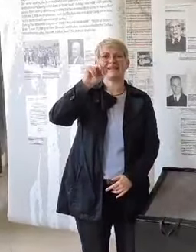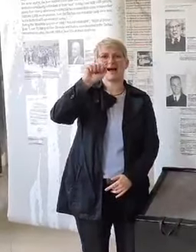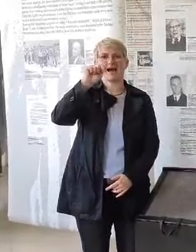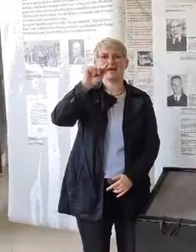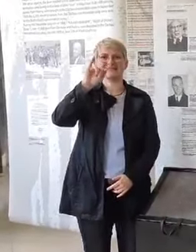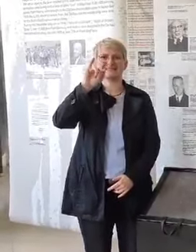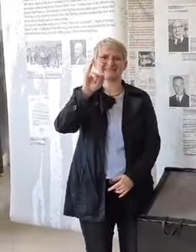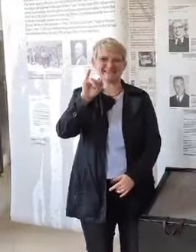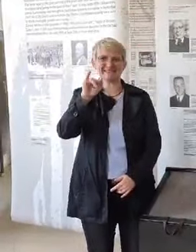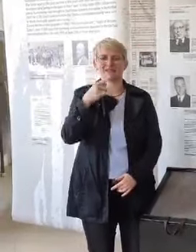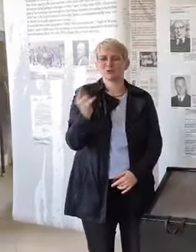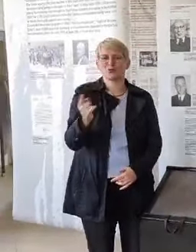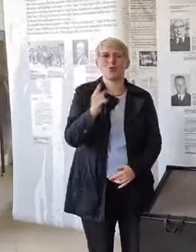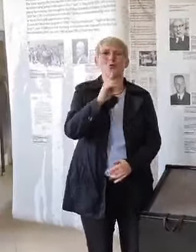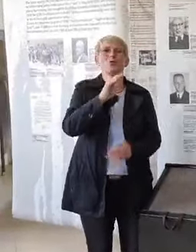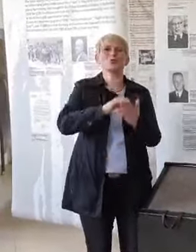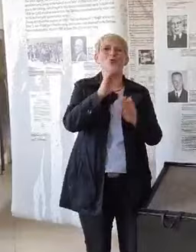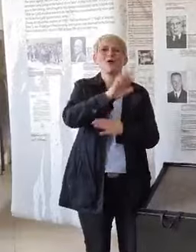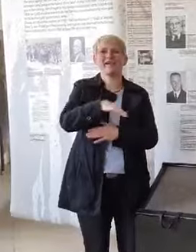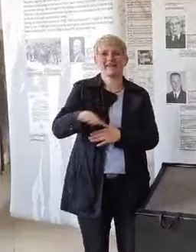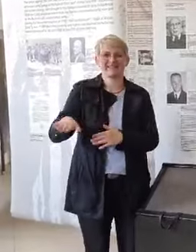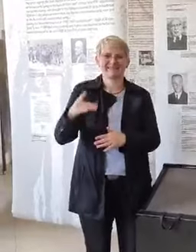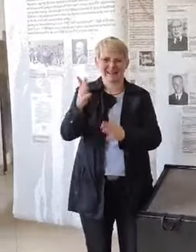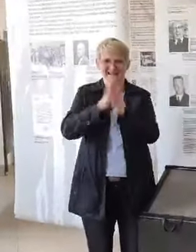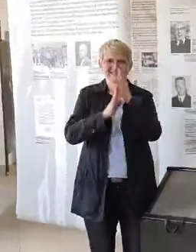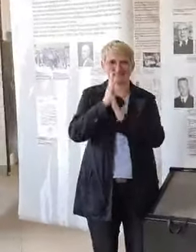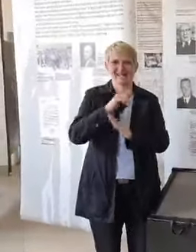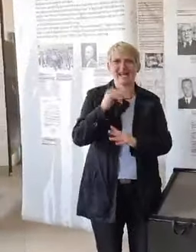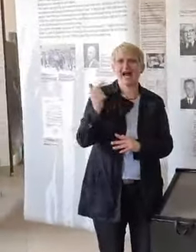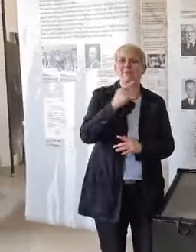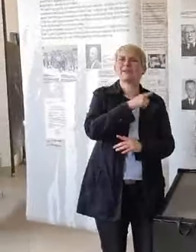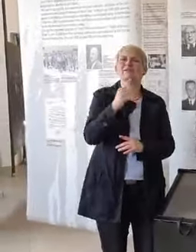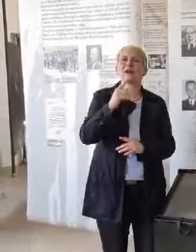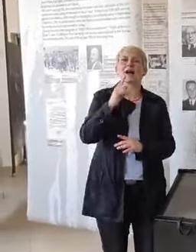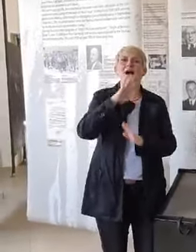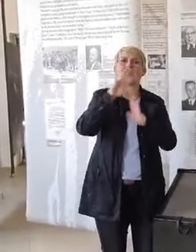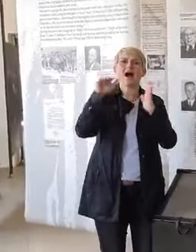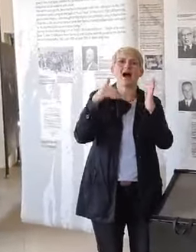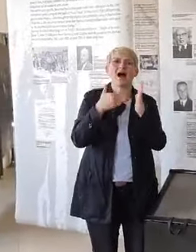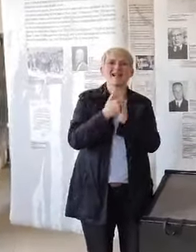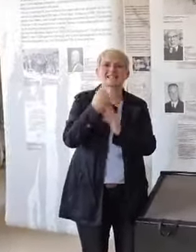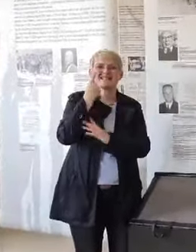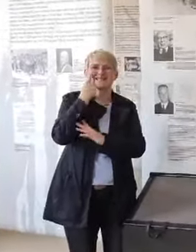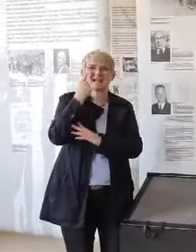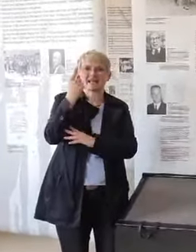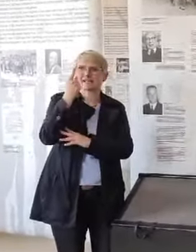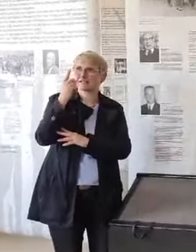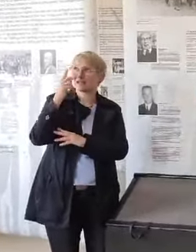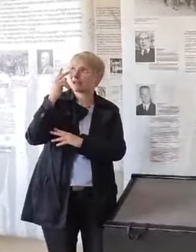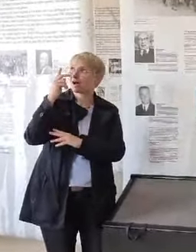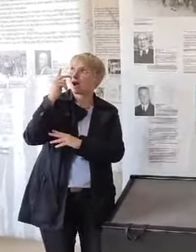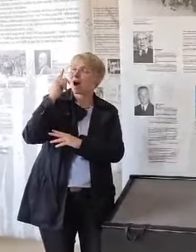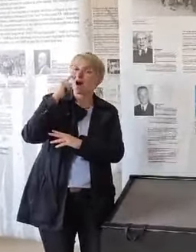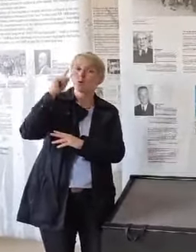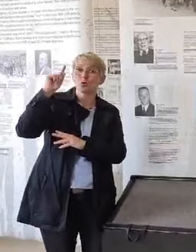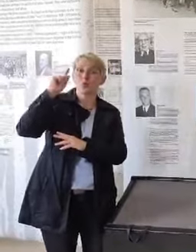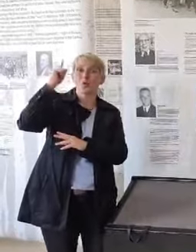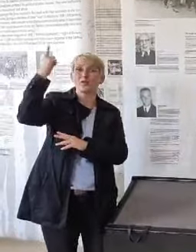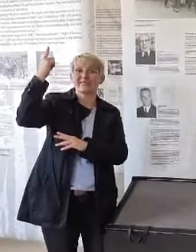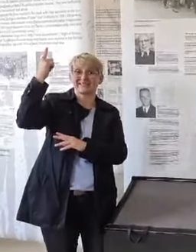Auge Gottes. Im Dreieck, hier ist allerdings das allsehende Auge Gottes geschlossen. Das soll eben zeigen, nicht nur